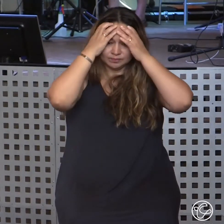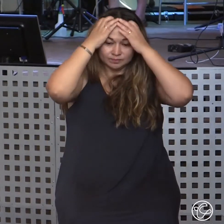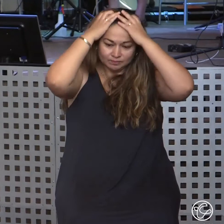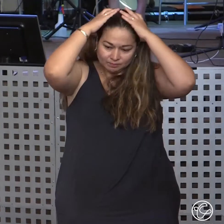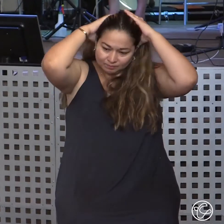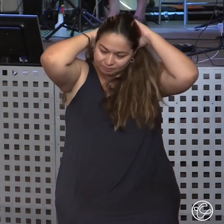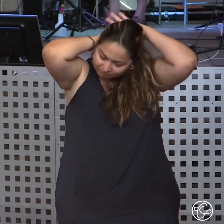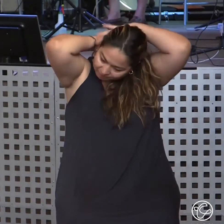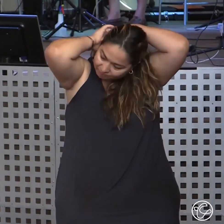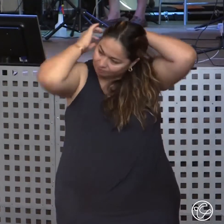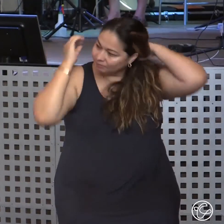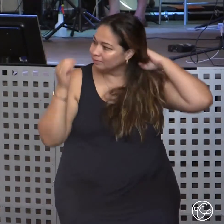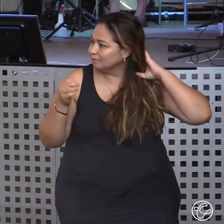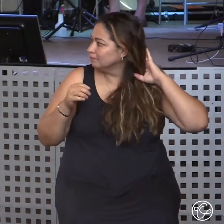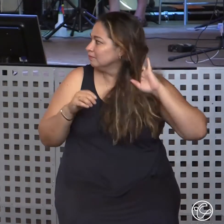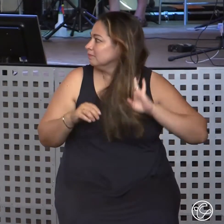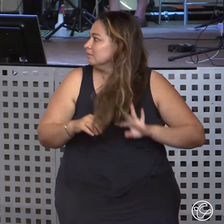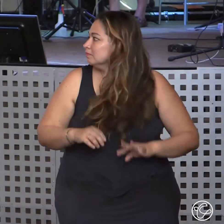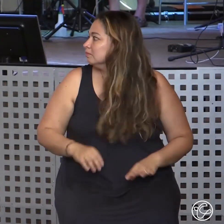no a los que se lo merecen.